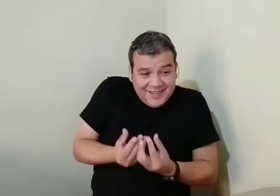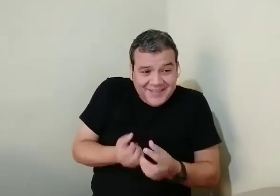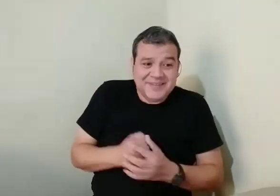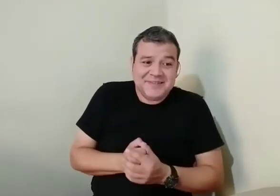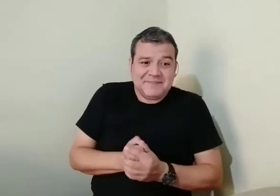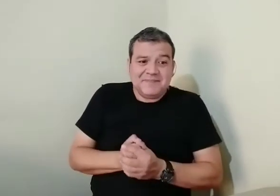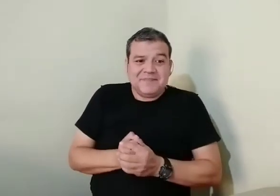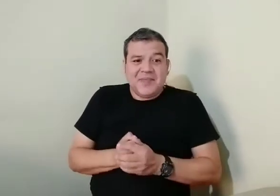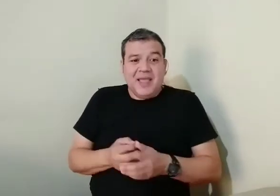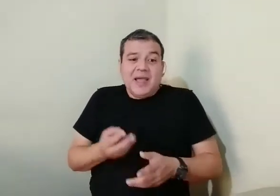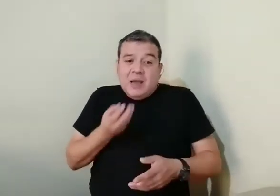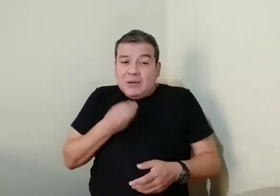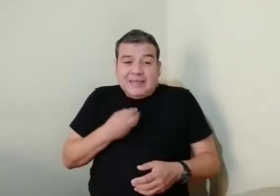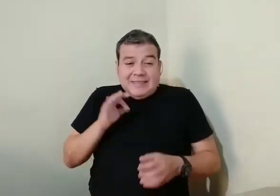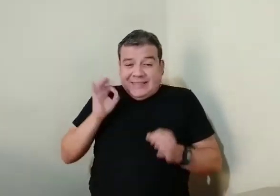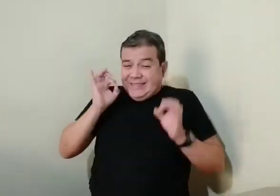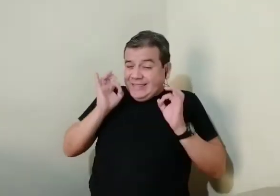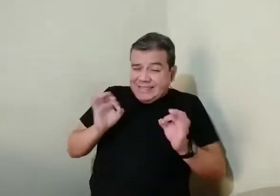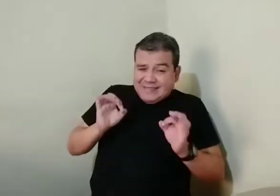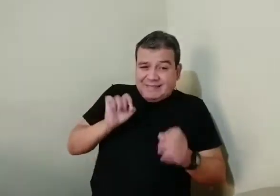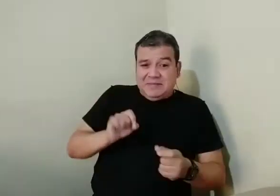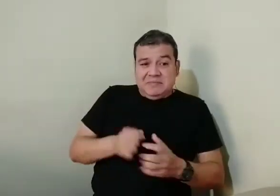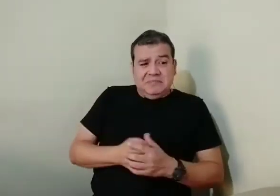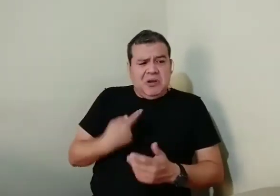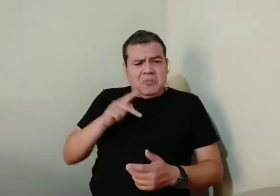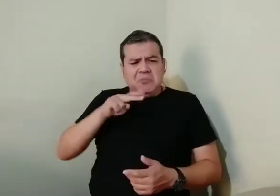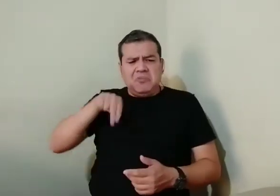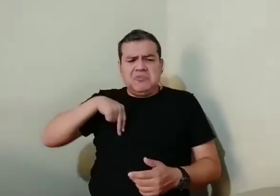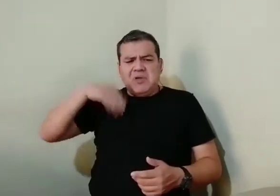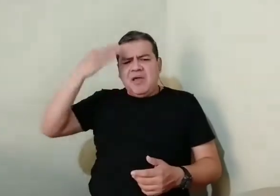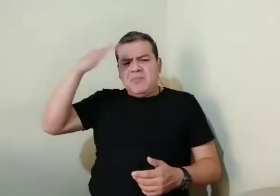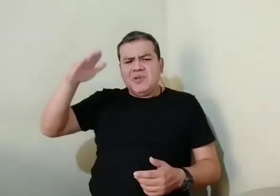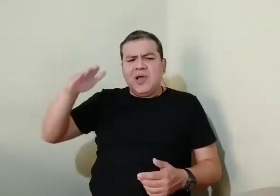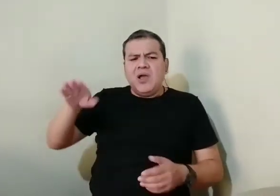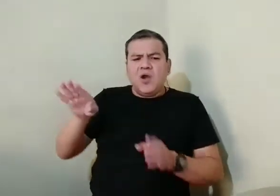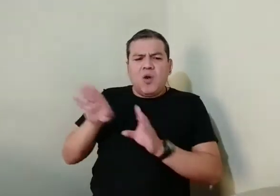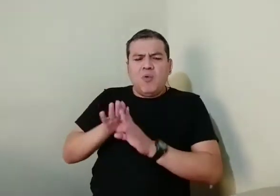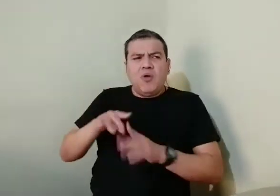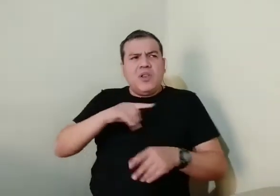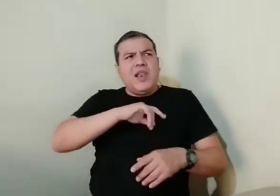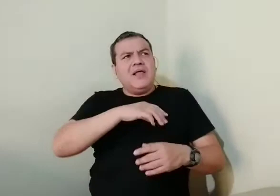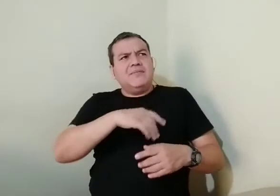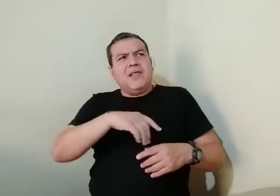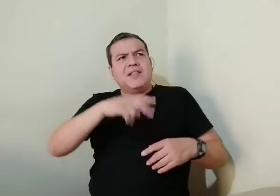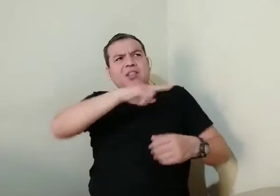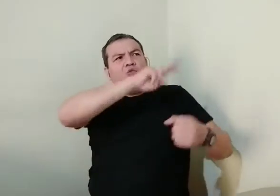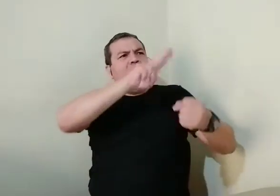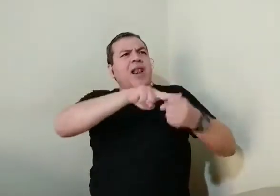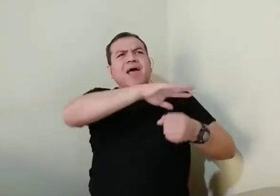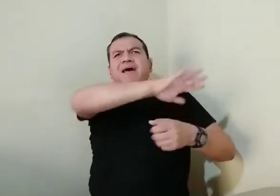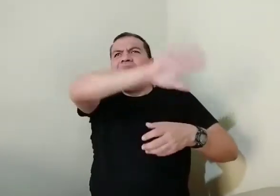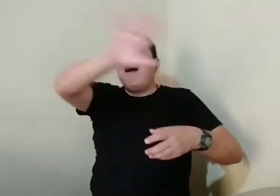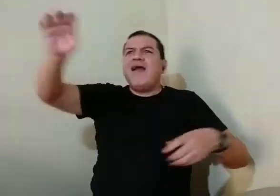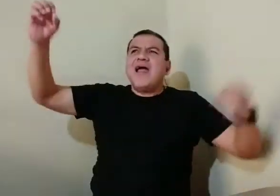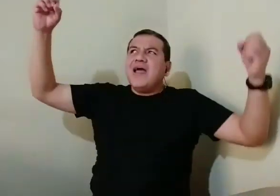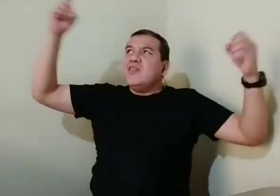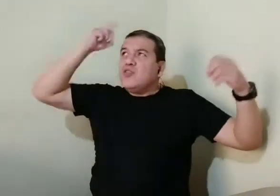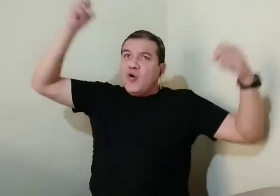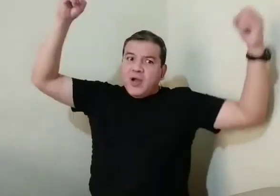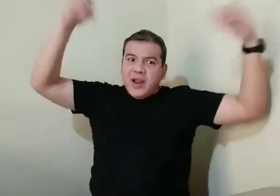eran parte importante del tema que se enseñaba, y después de la